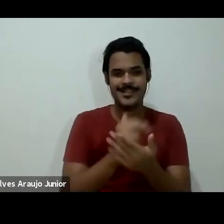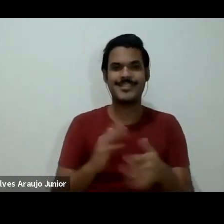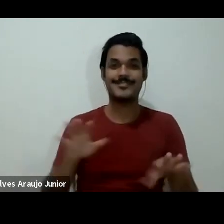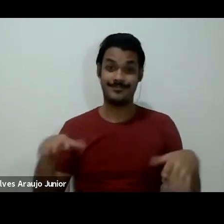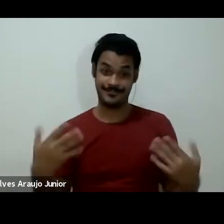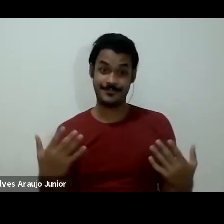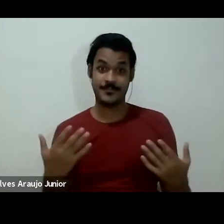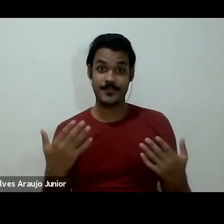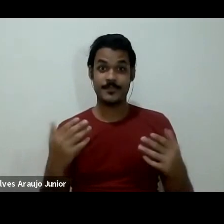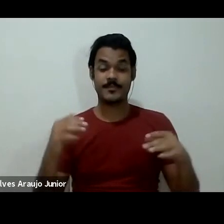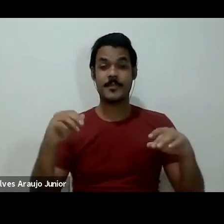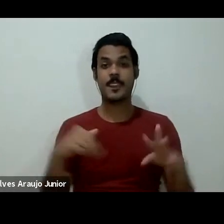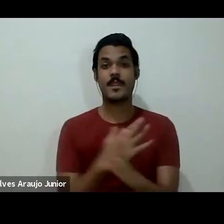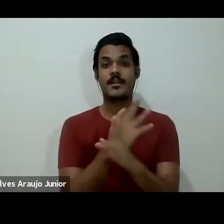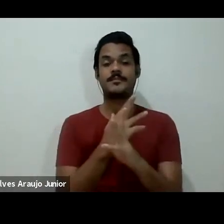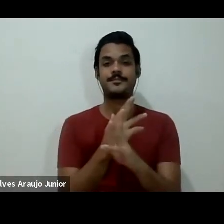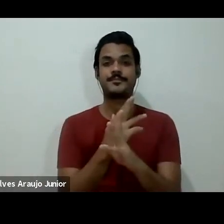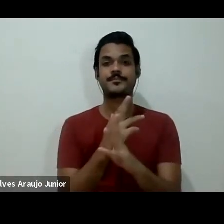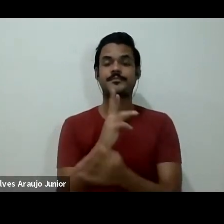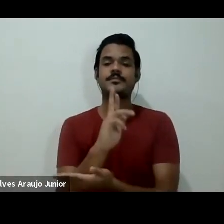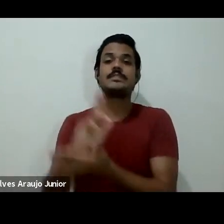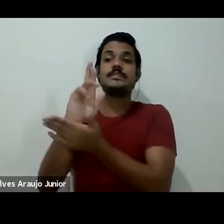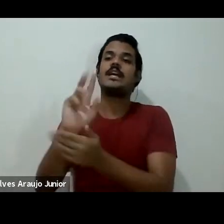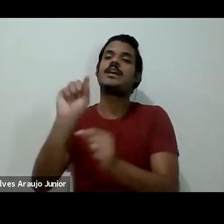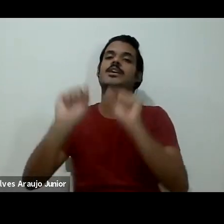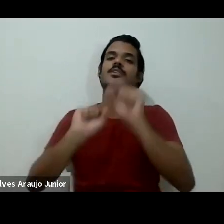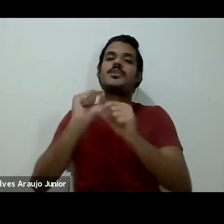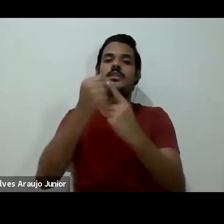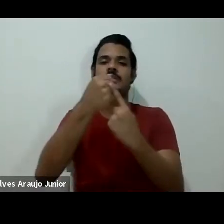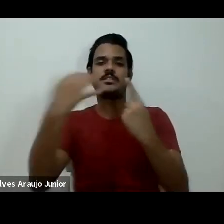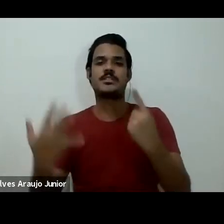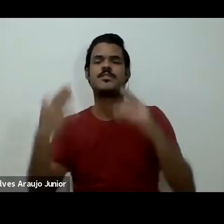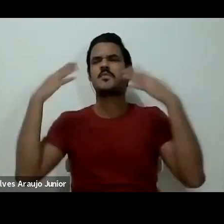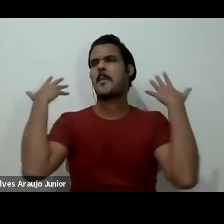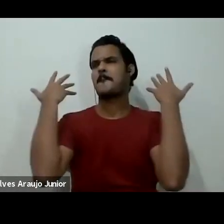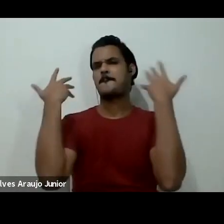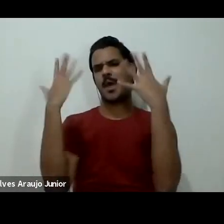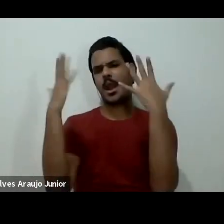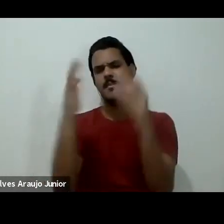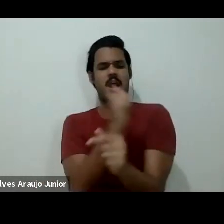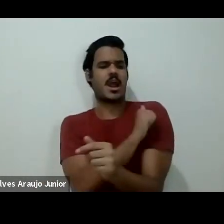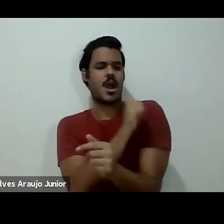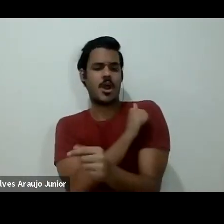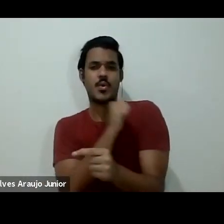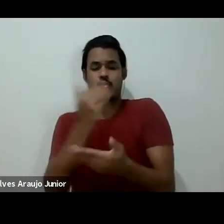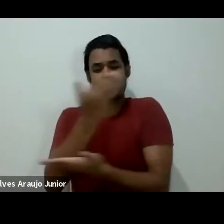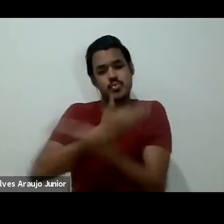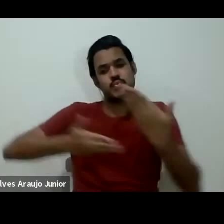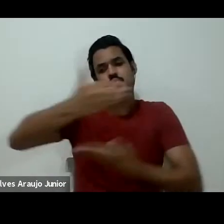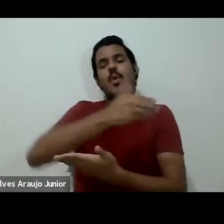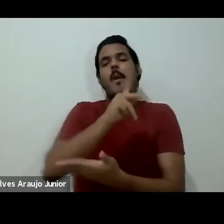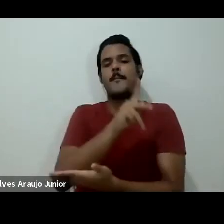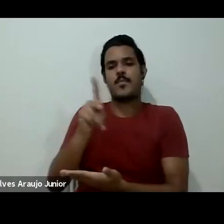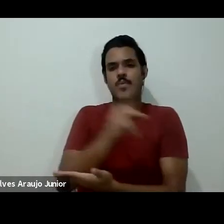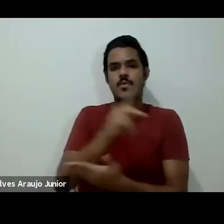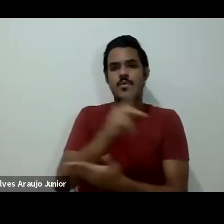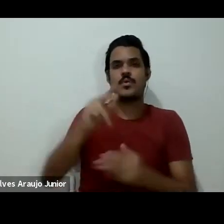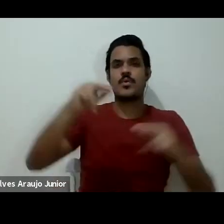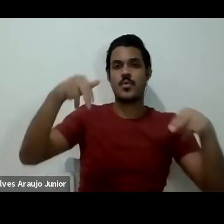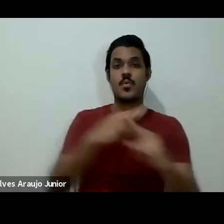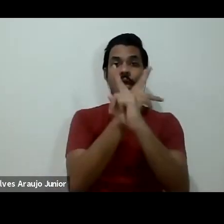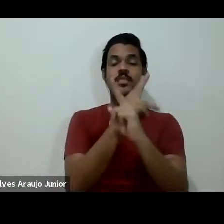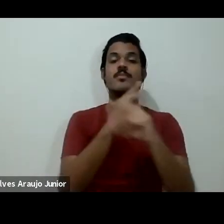Pró-Reitoria de Extensão, vocês estão de parabéns, juntamente com os estudantes e professores da UFSB